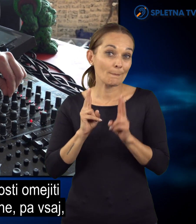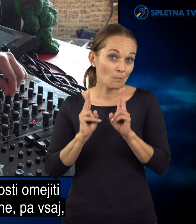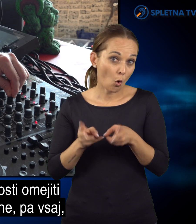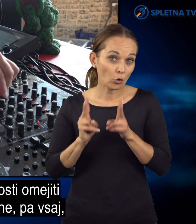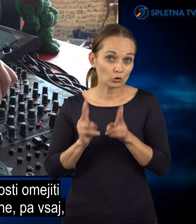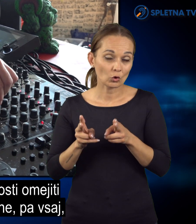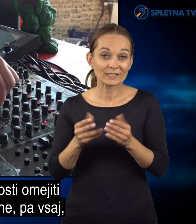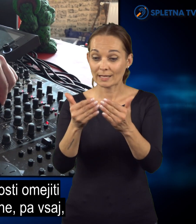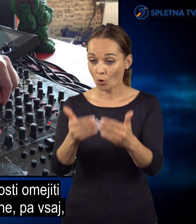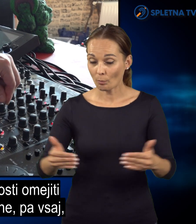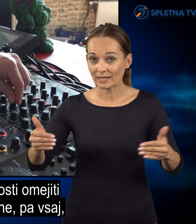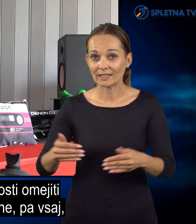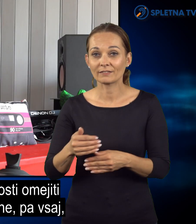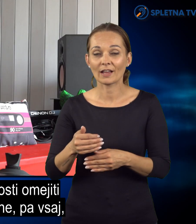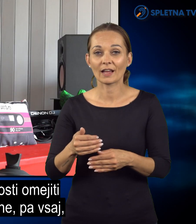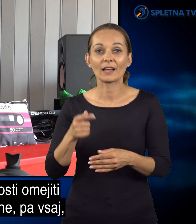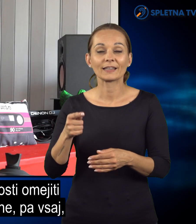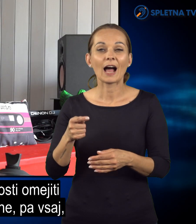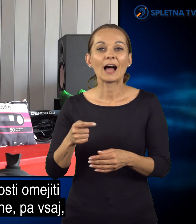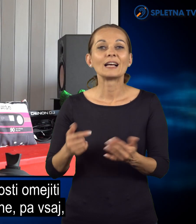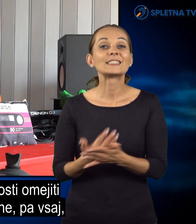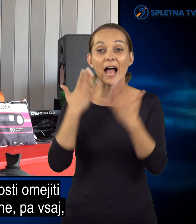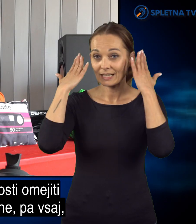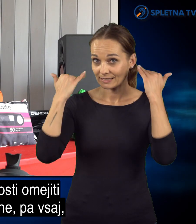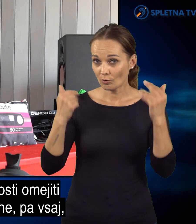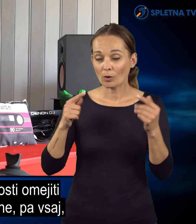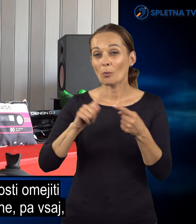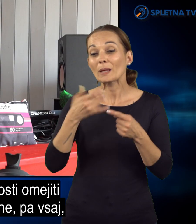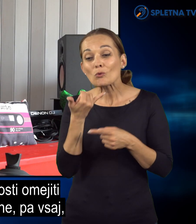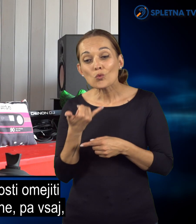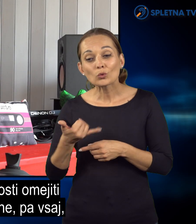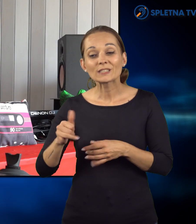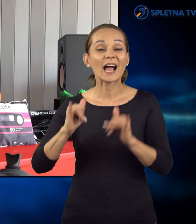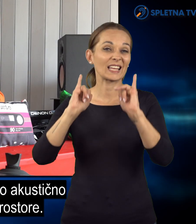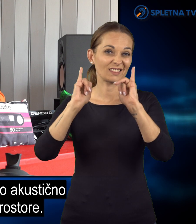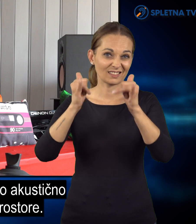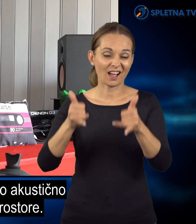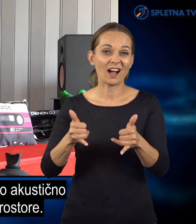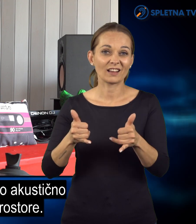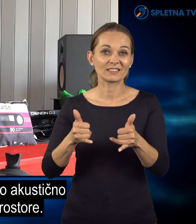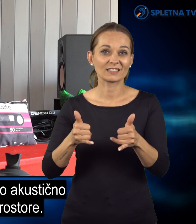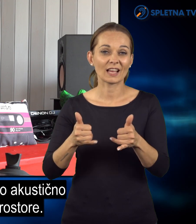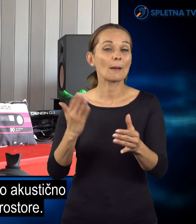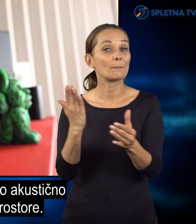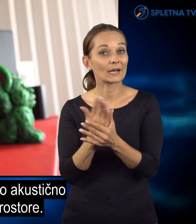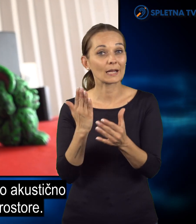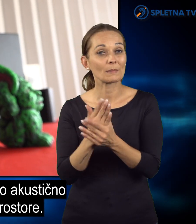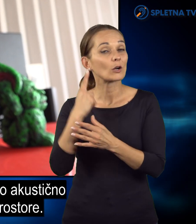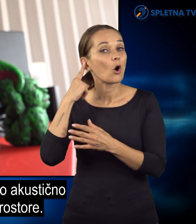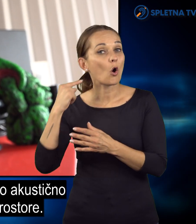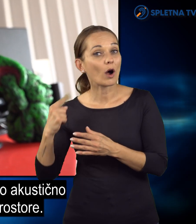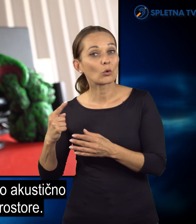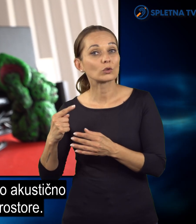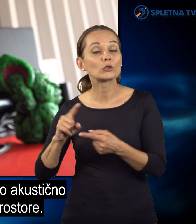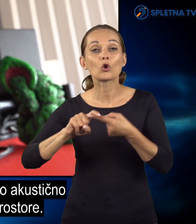Če ni možnosti omejiti emisije zvočne, pa vsaj, da se primerno